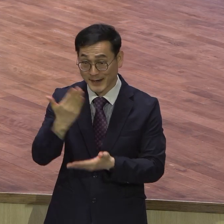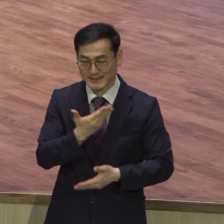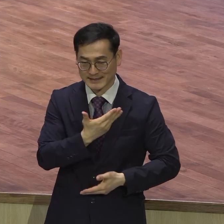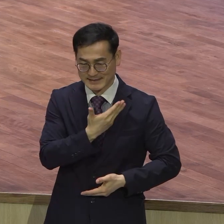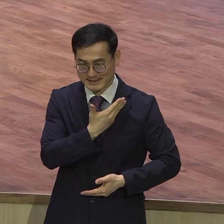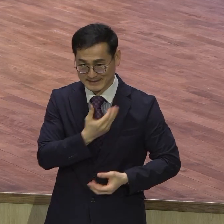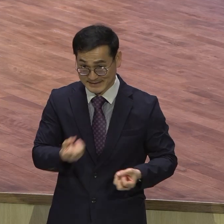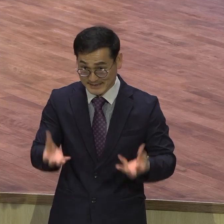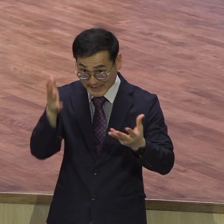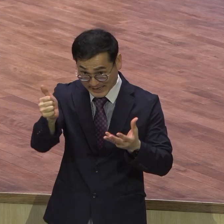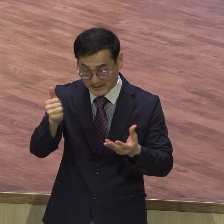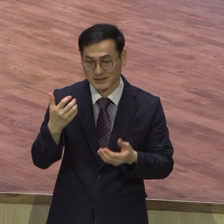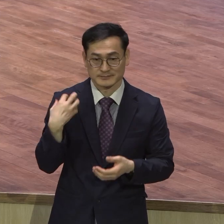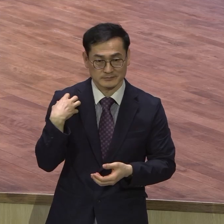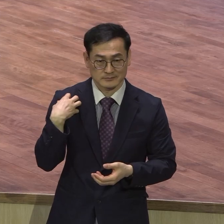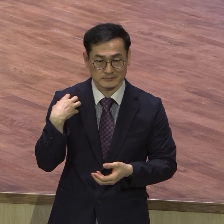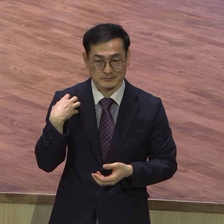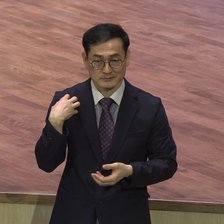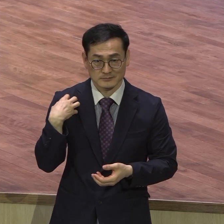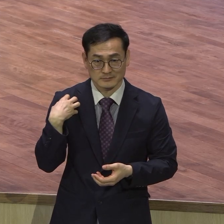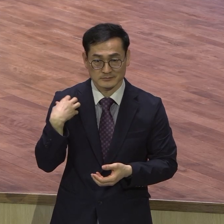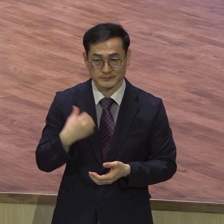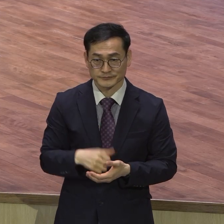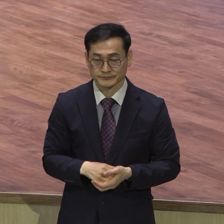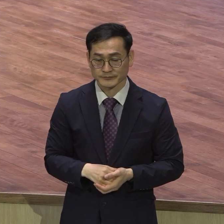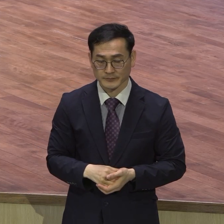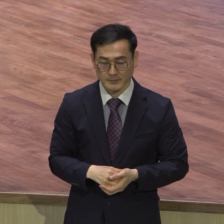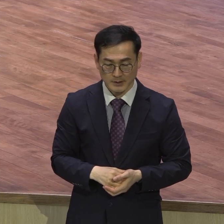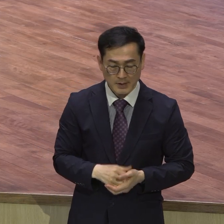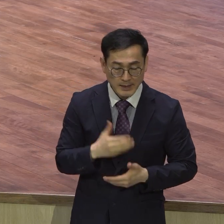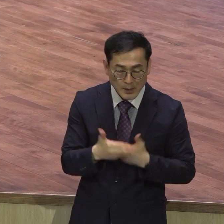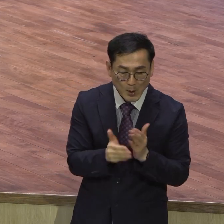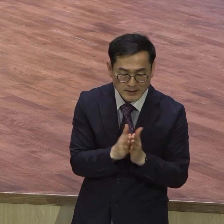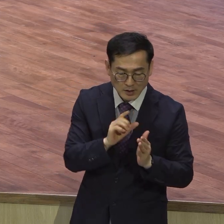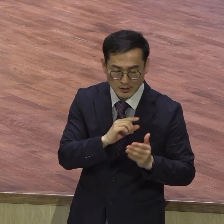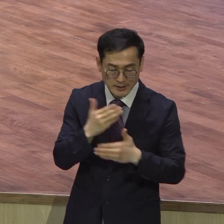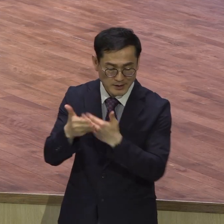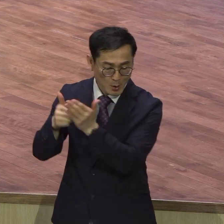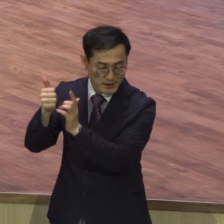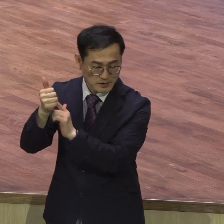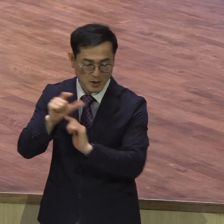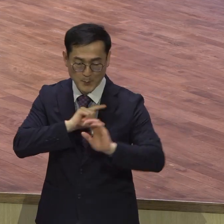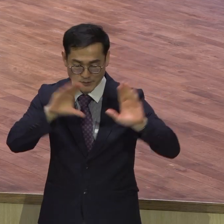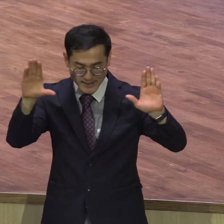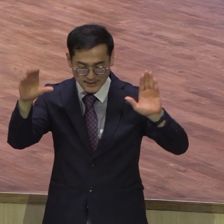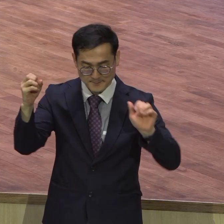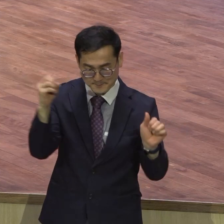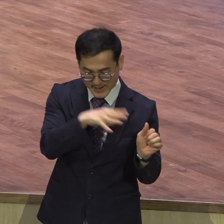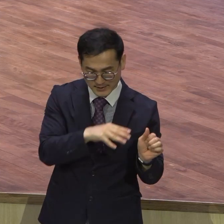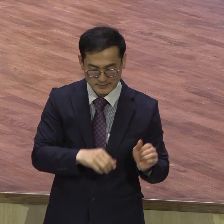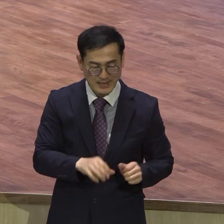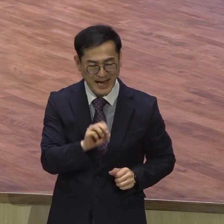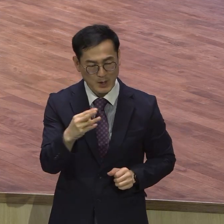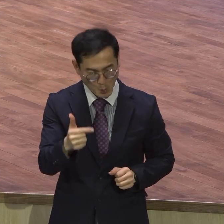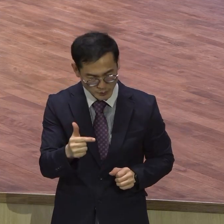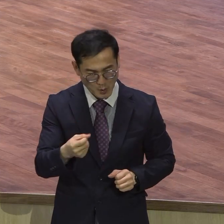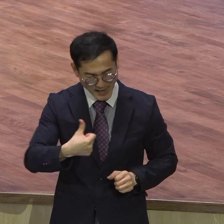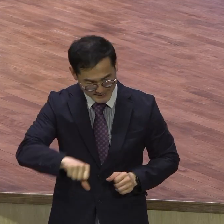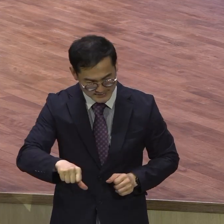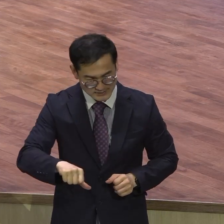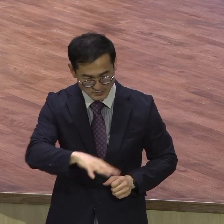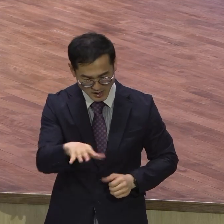제사장의 직분 1절로 3절까지입니다. 여호와께서 모세에게 말씀하여 이르시되 너는 아론과 그의 아들들과 함께